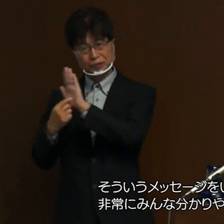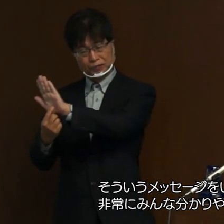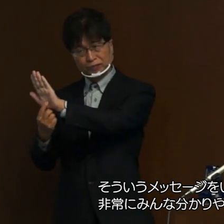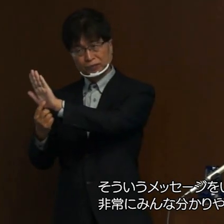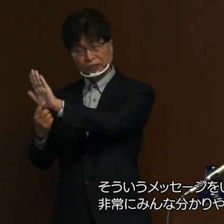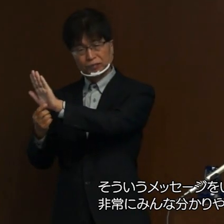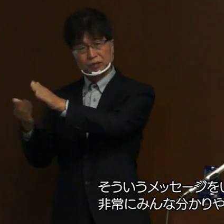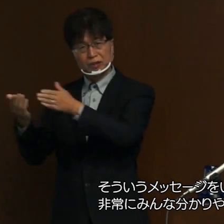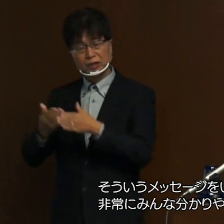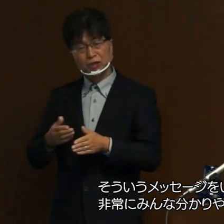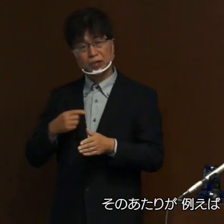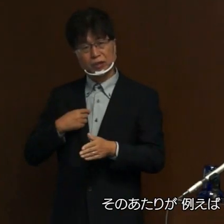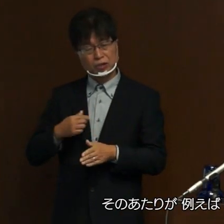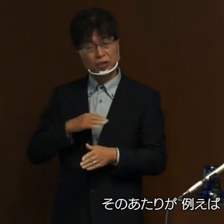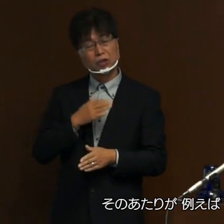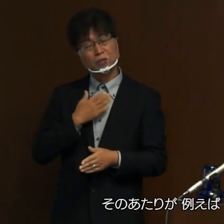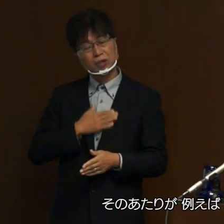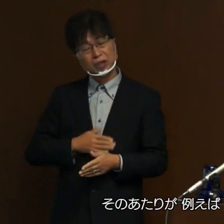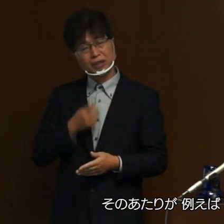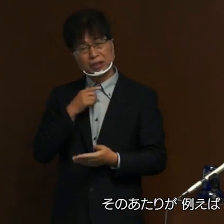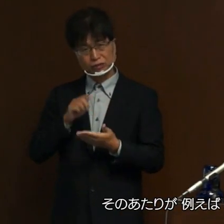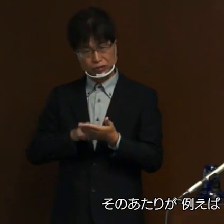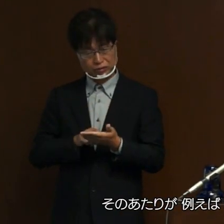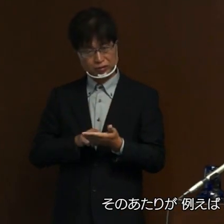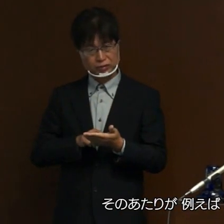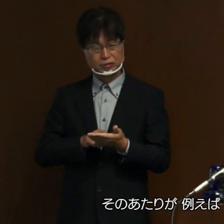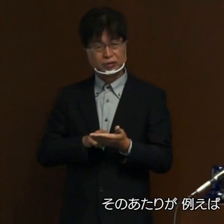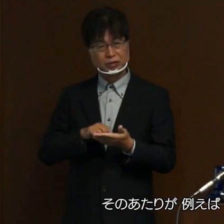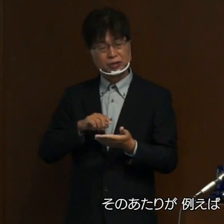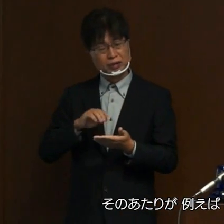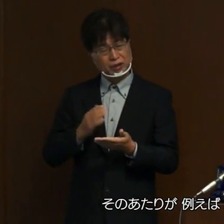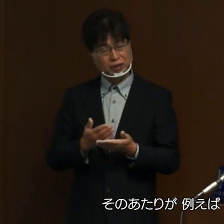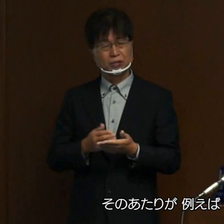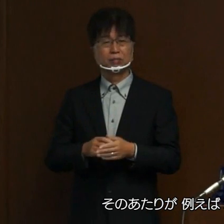やすいと思うんですね。だからそのあたりが